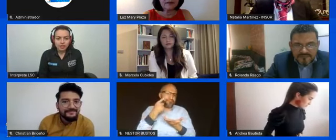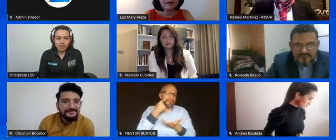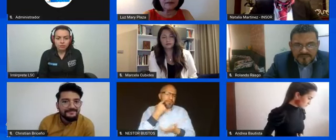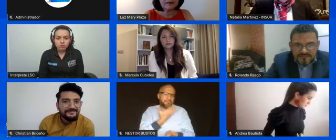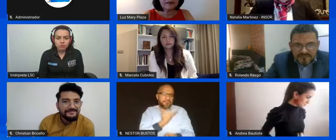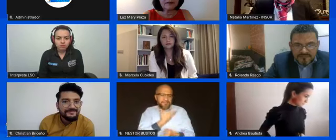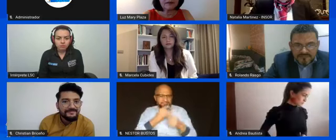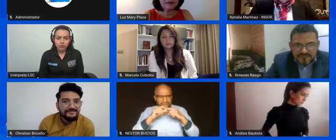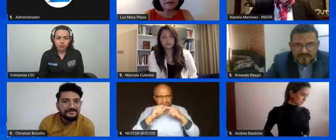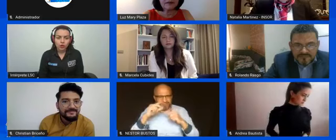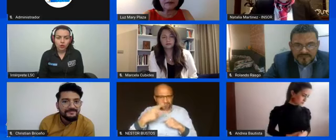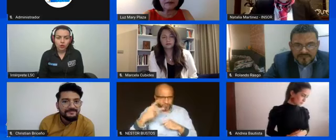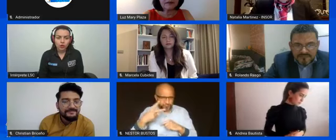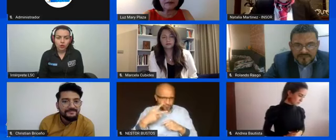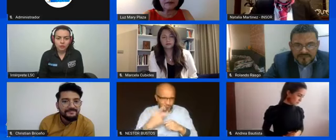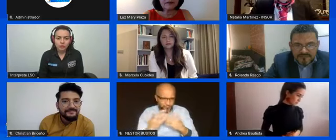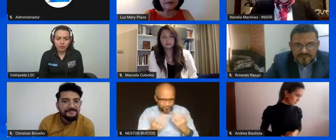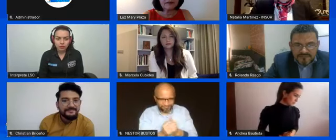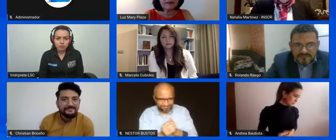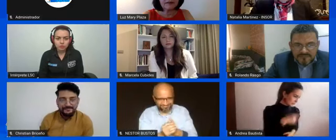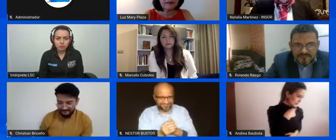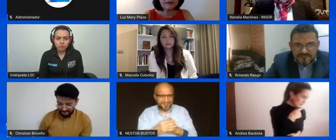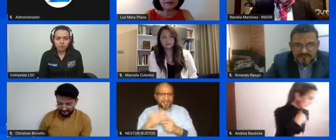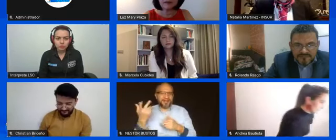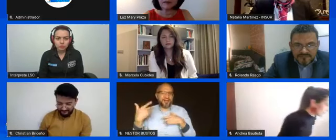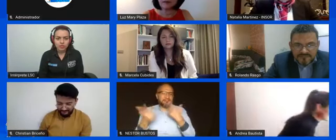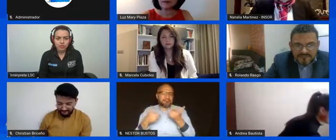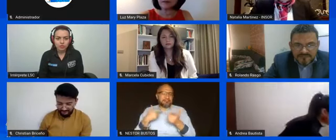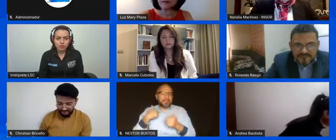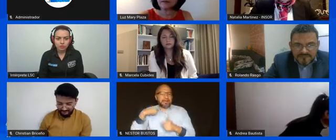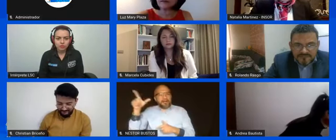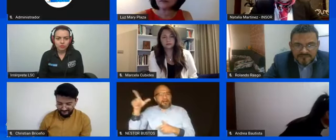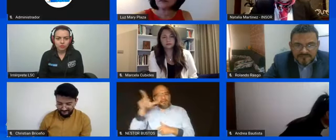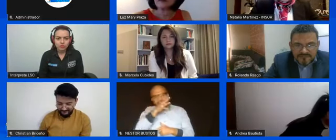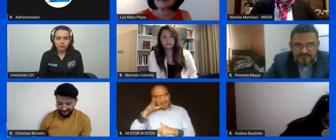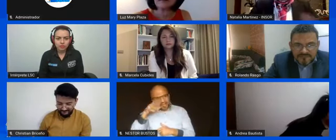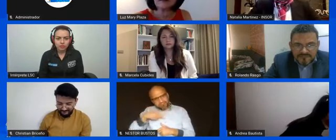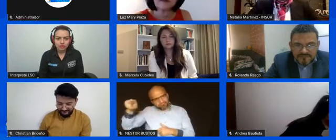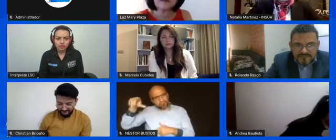Y bueno, yo tengo 4 hermanos que también son sordos.